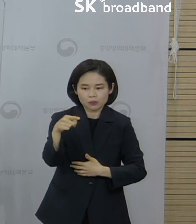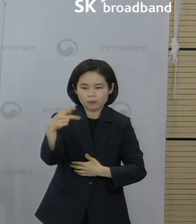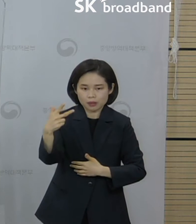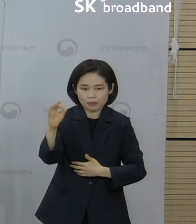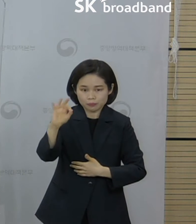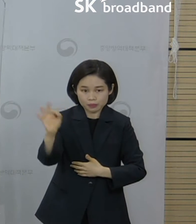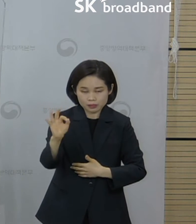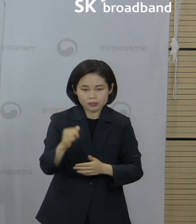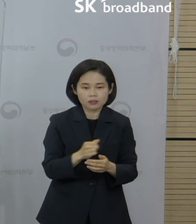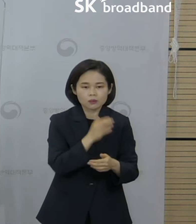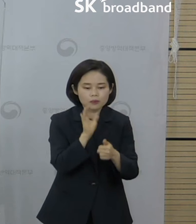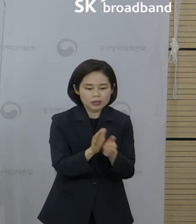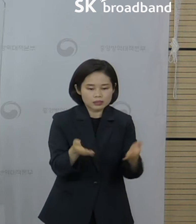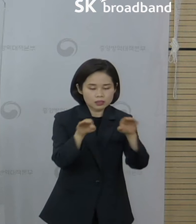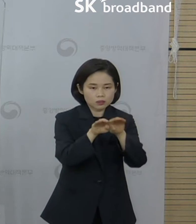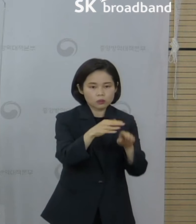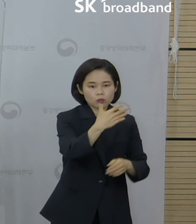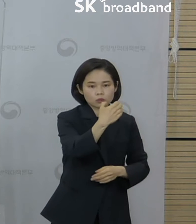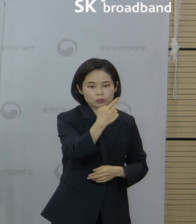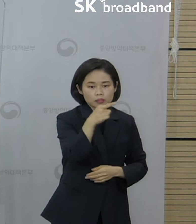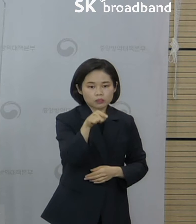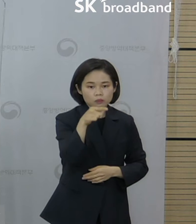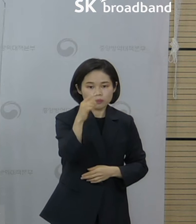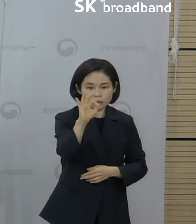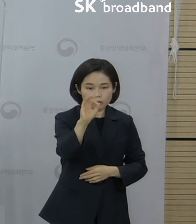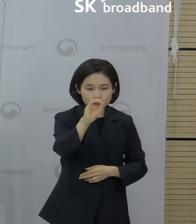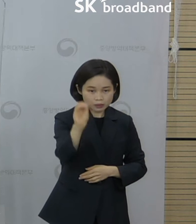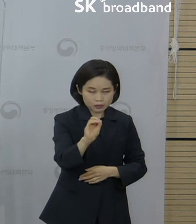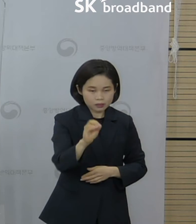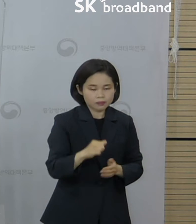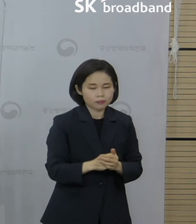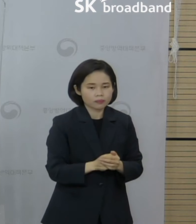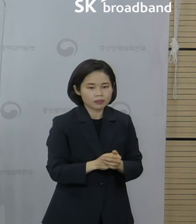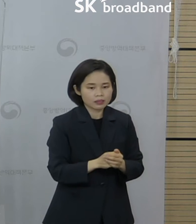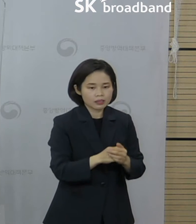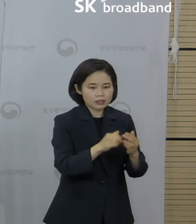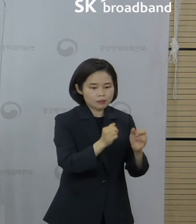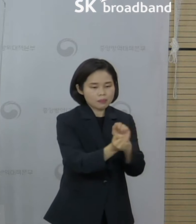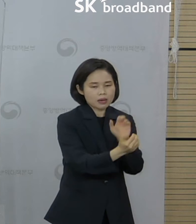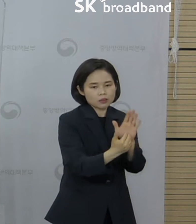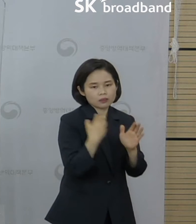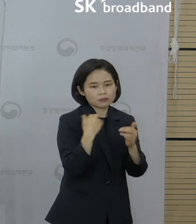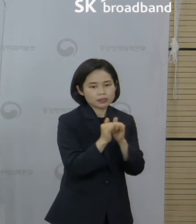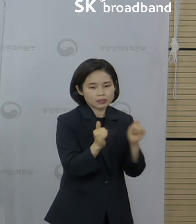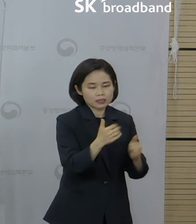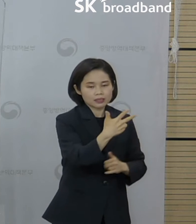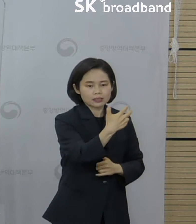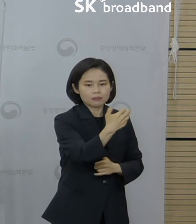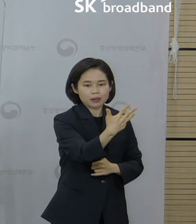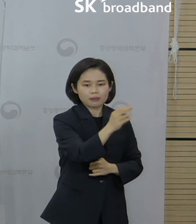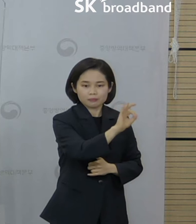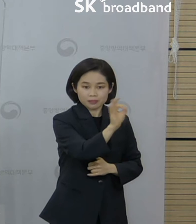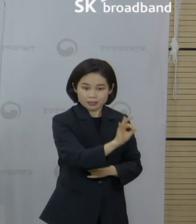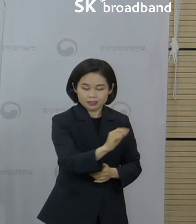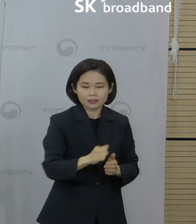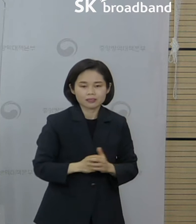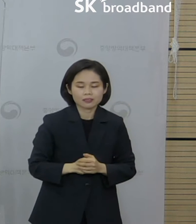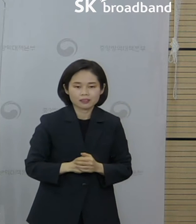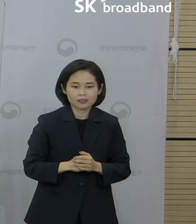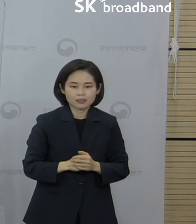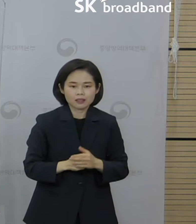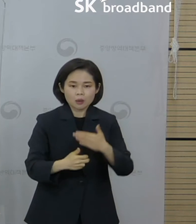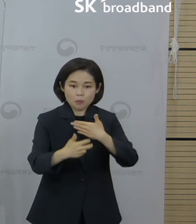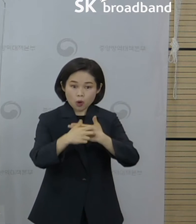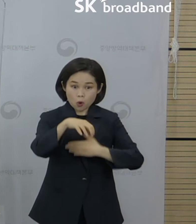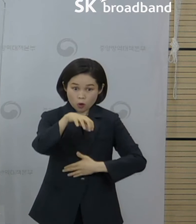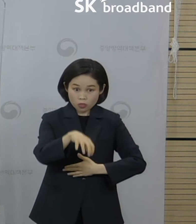87.8%, 요양시설이 91.0%, 1차 대응 요원이 78.0%,